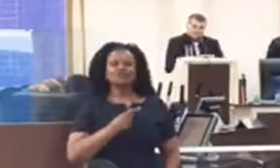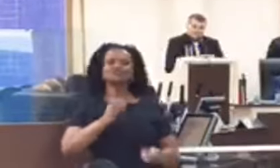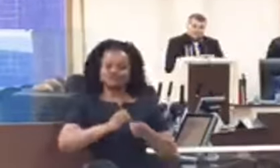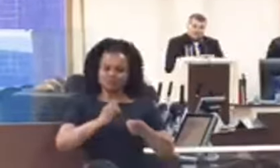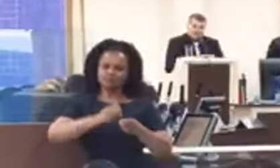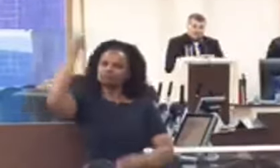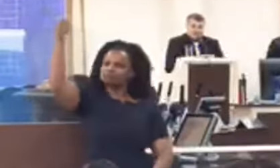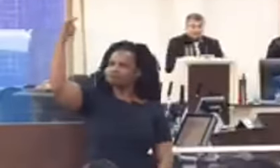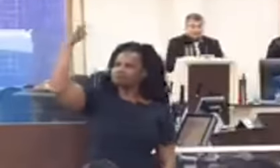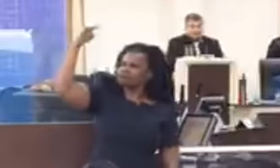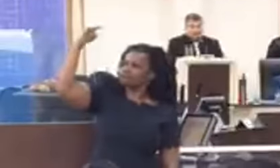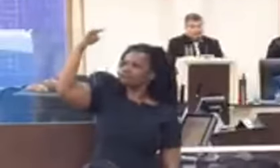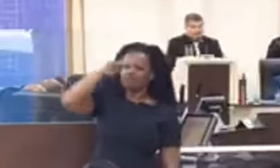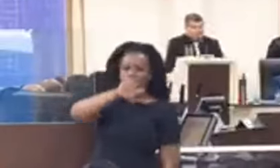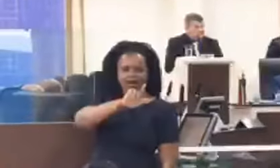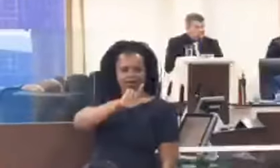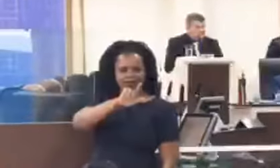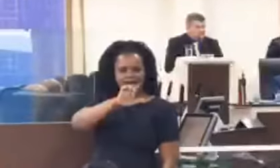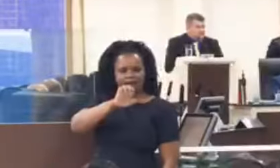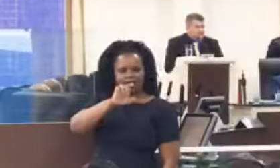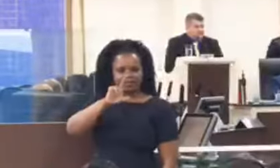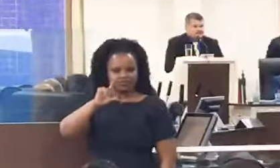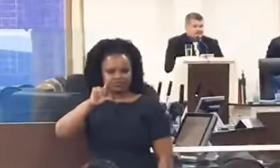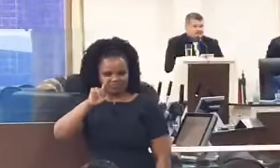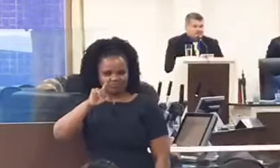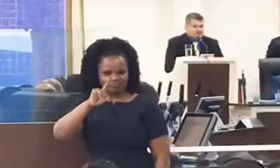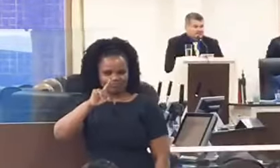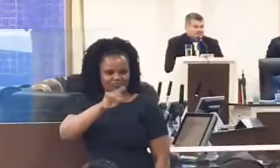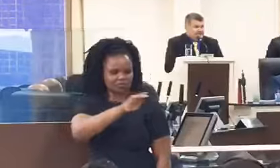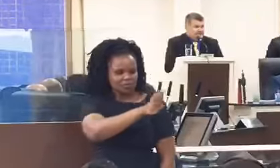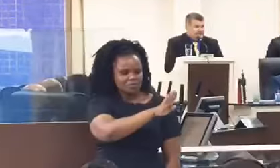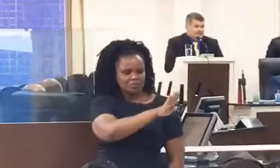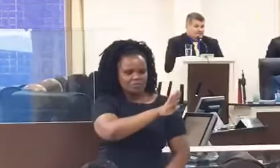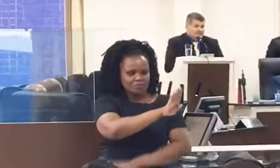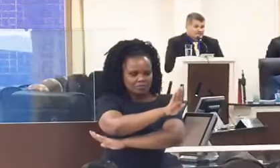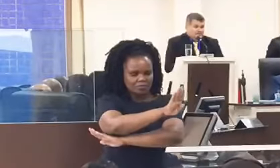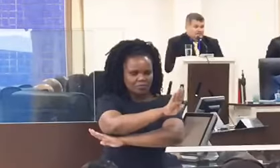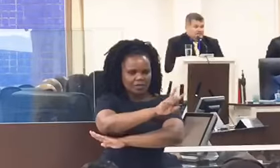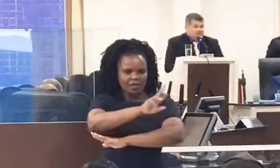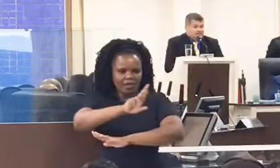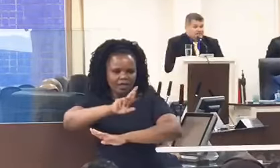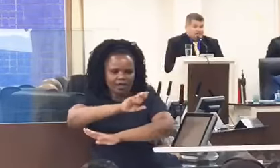a extensão, do Malucelli até a Santa Rita, o Balão da Santa Rita,